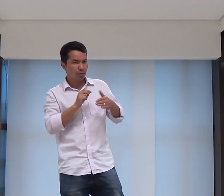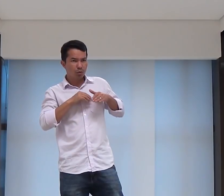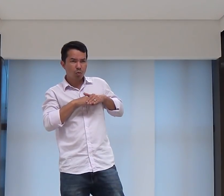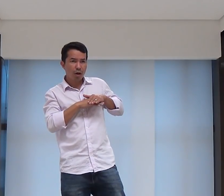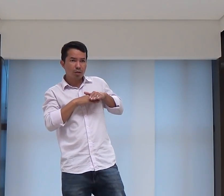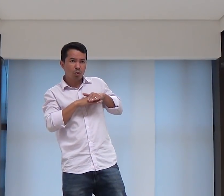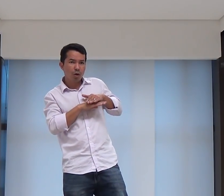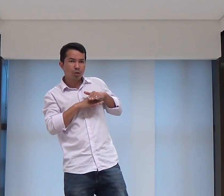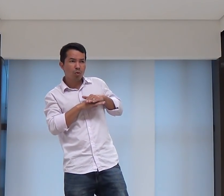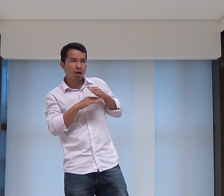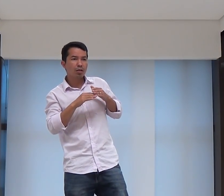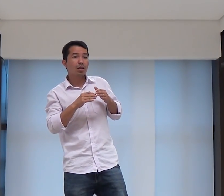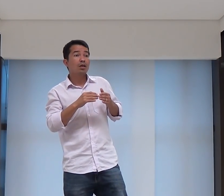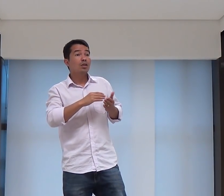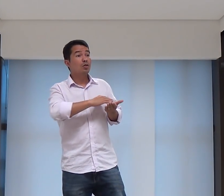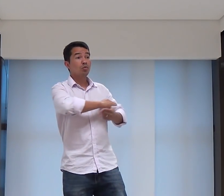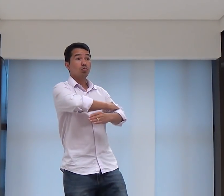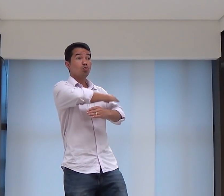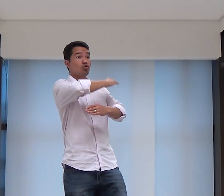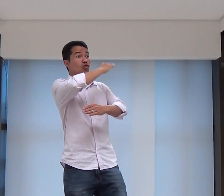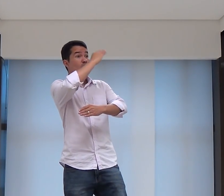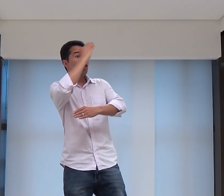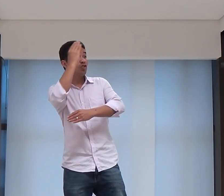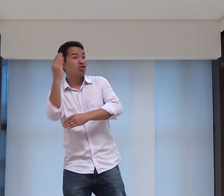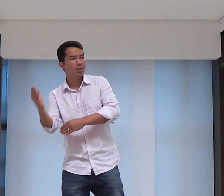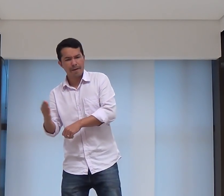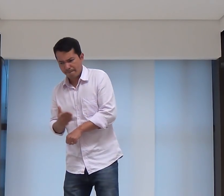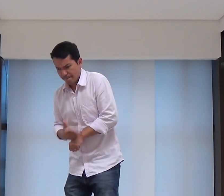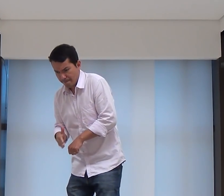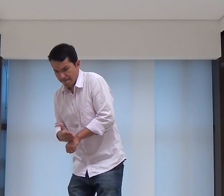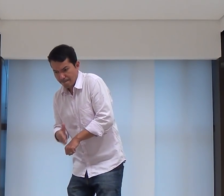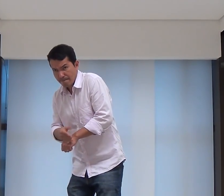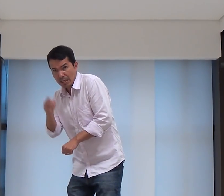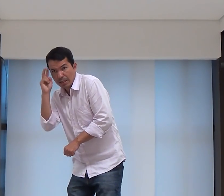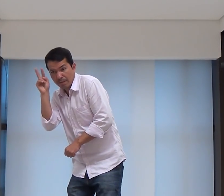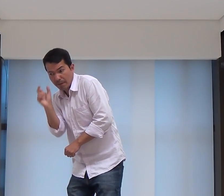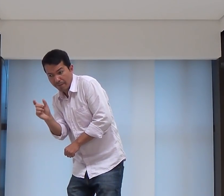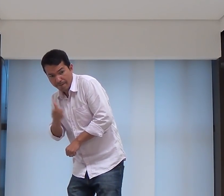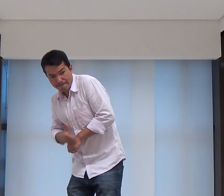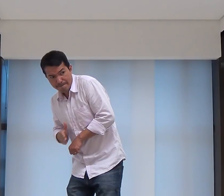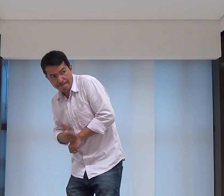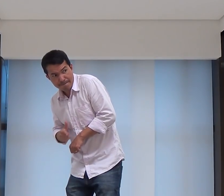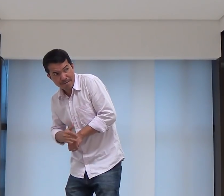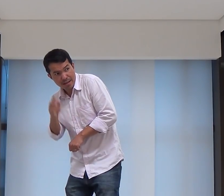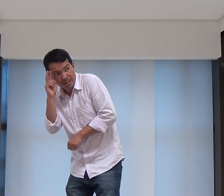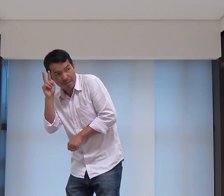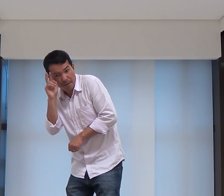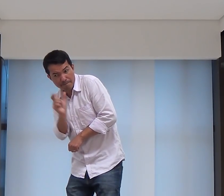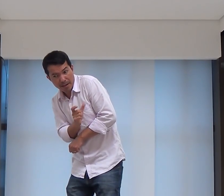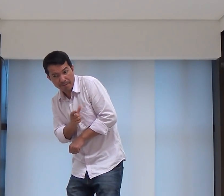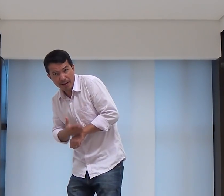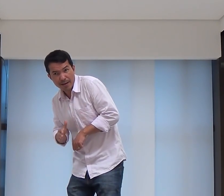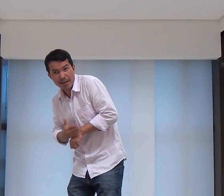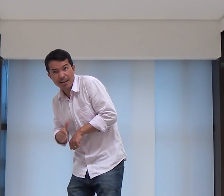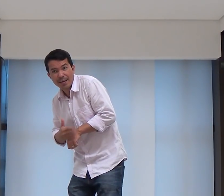Vai ler aquilo e vai guardar tudo no coração. E o dia todo vai tentar praticar aquilo que